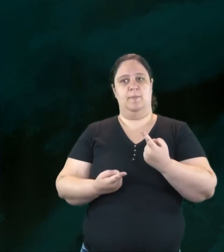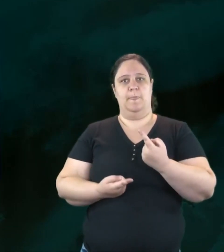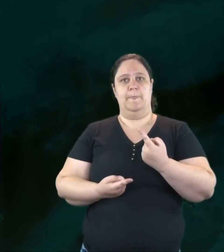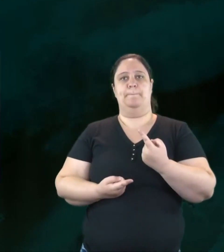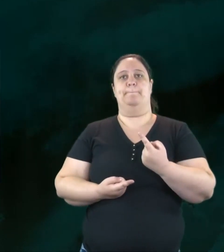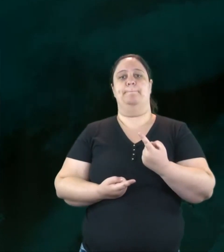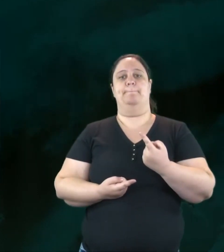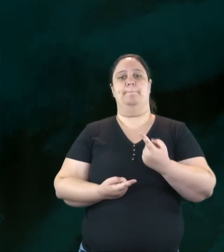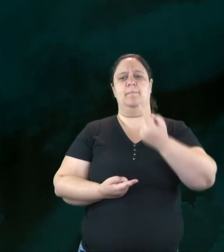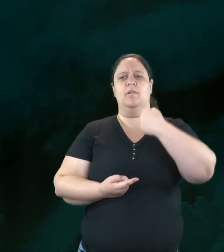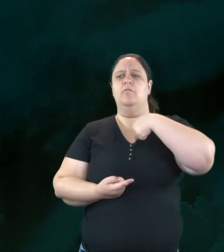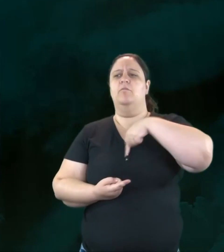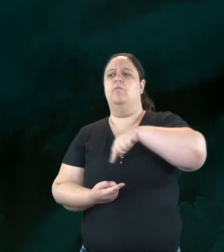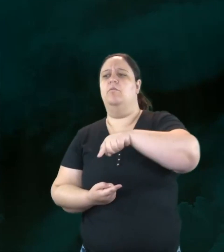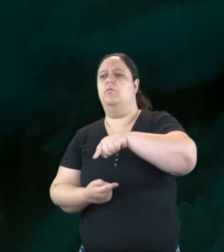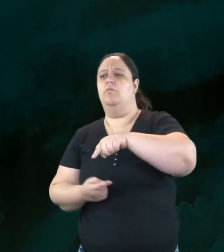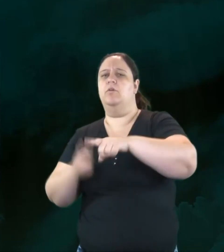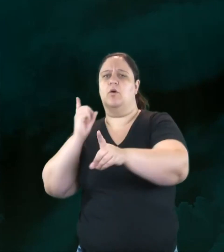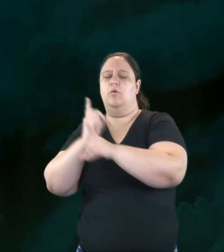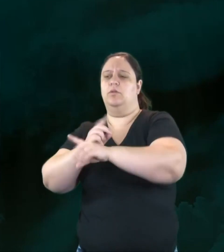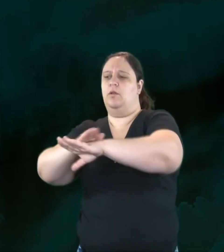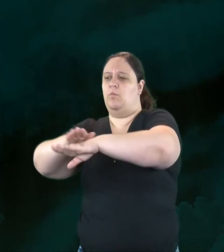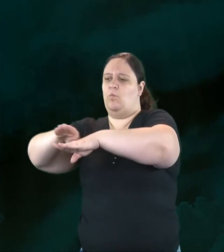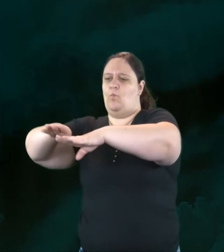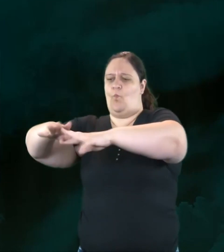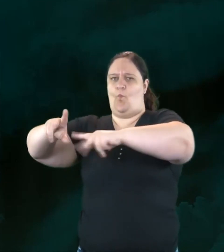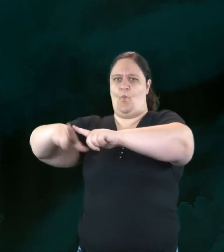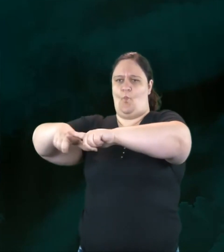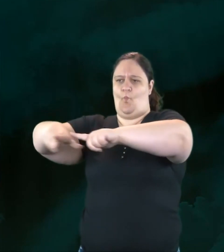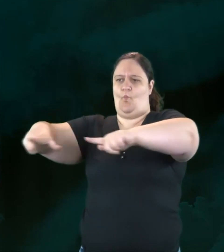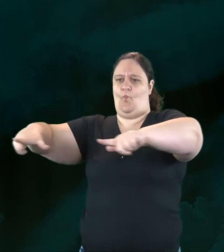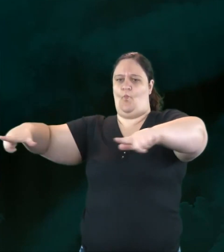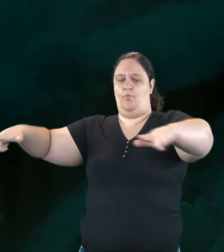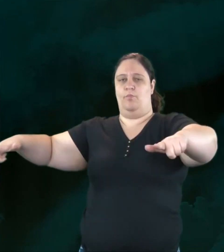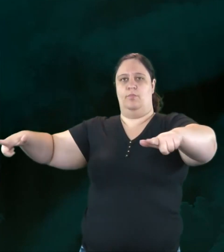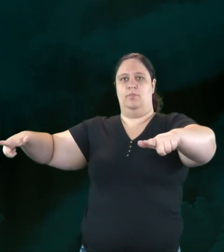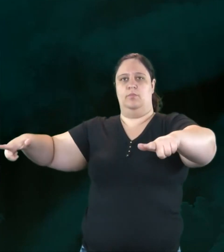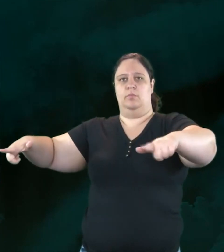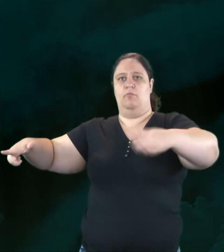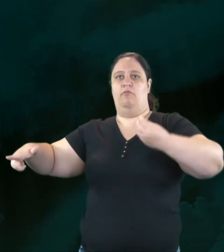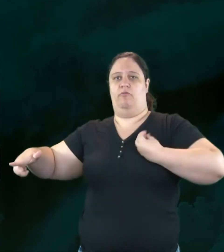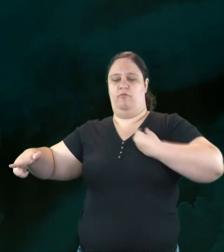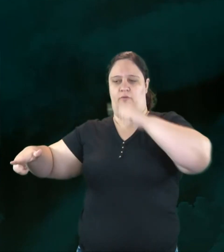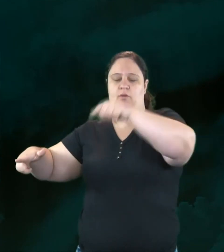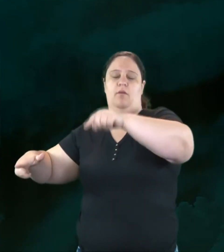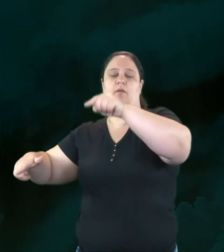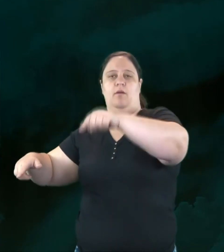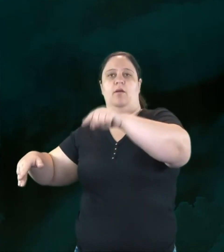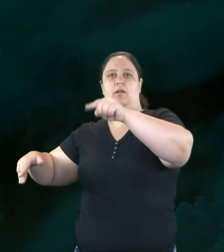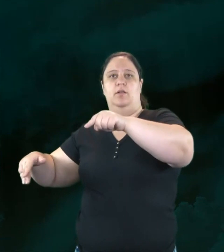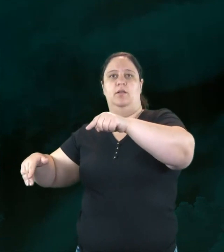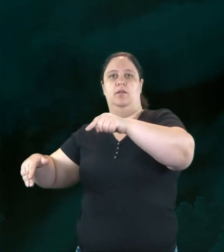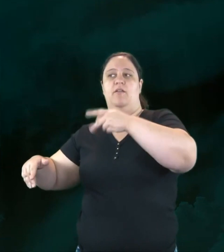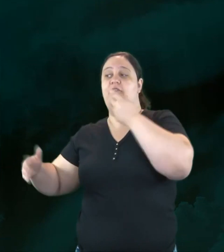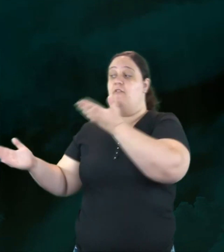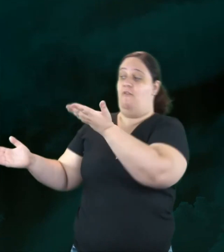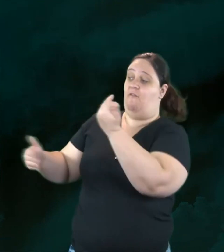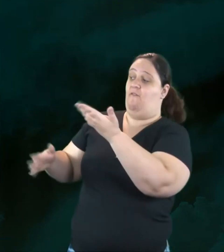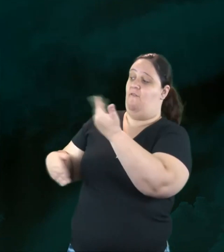com uma planície na terra de Siná, e habitaram ali, e disseram uns aos outros, vinde, façamos